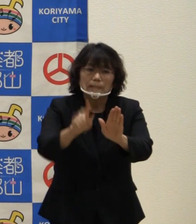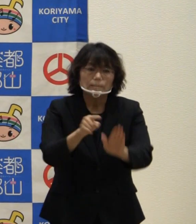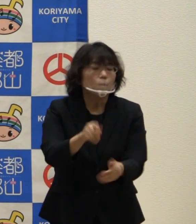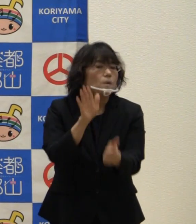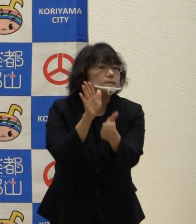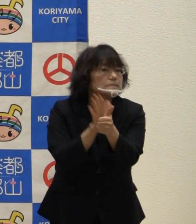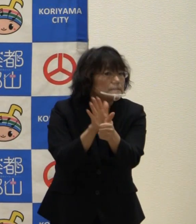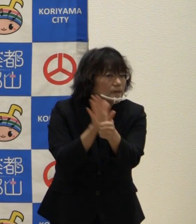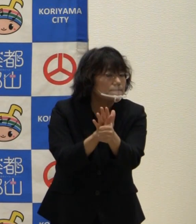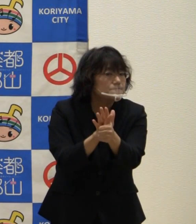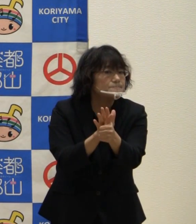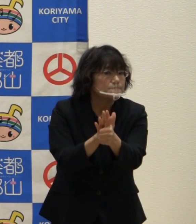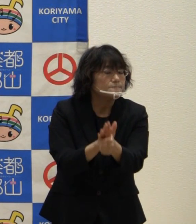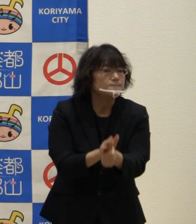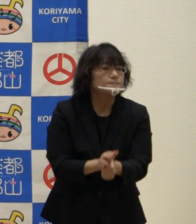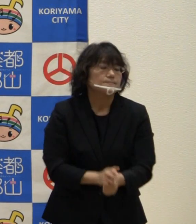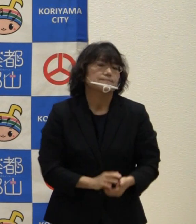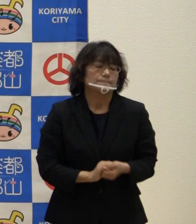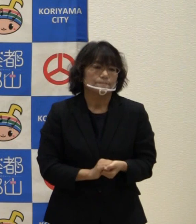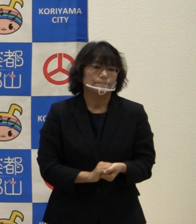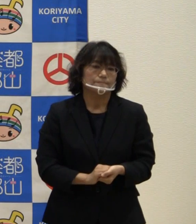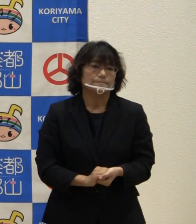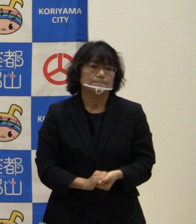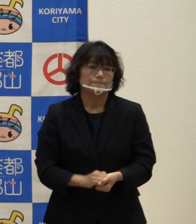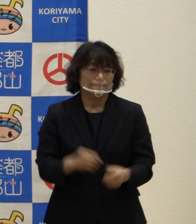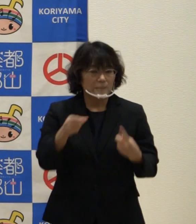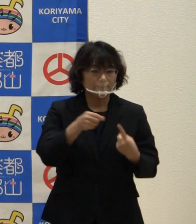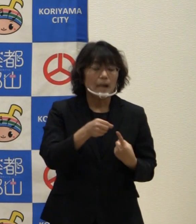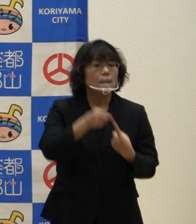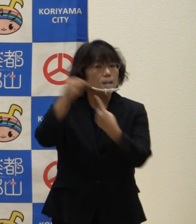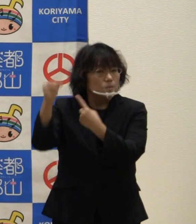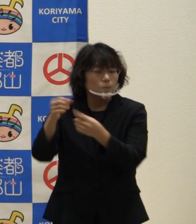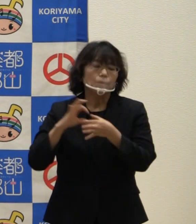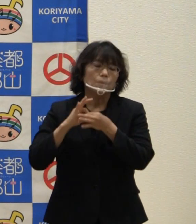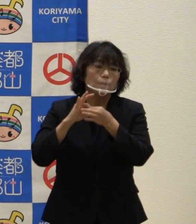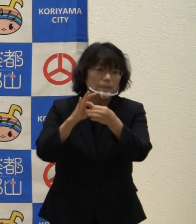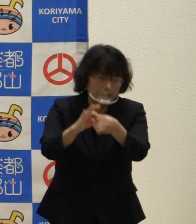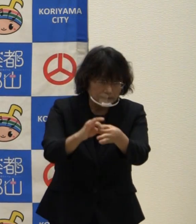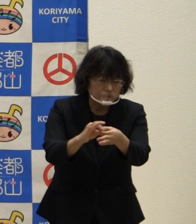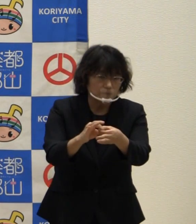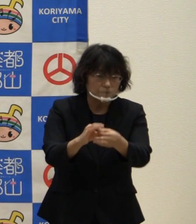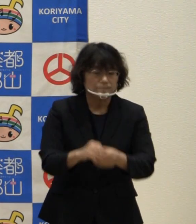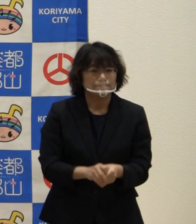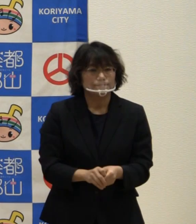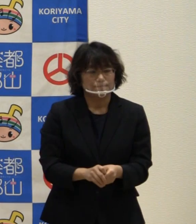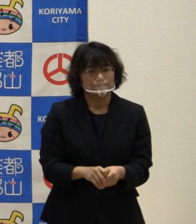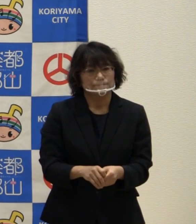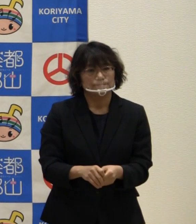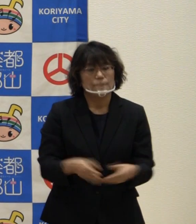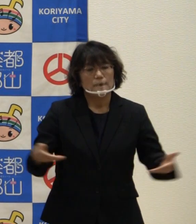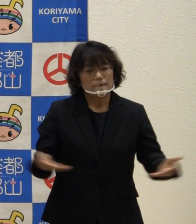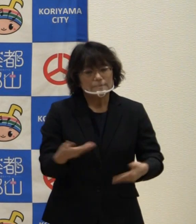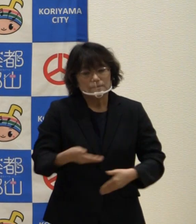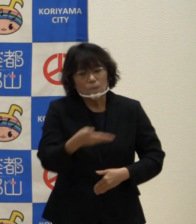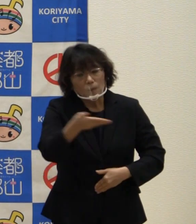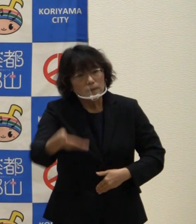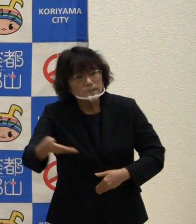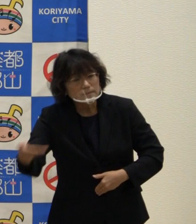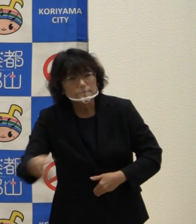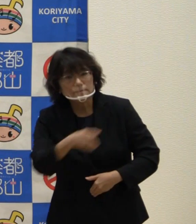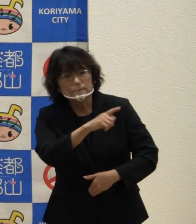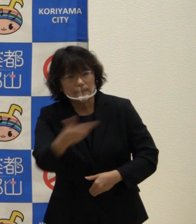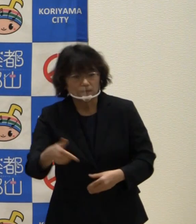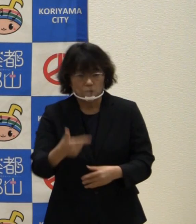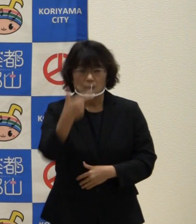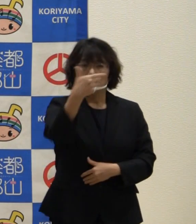とさらに固定雇用継続資金繰り経営変革事業引き継ぎ観光業の6つのカテゴリーに整